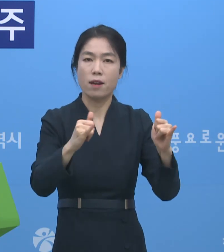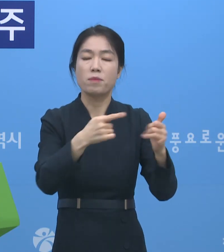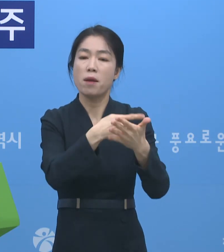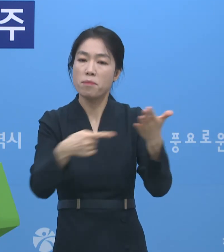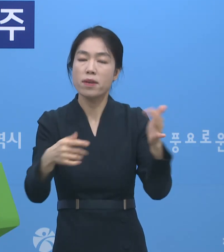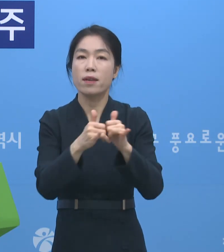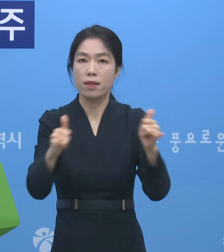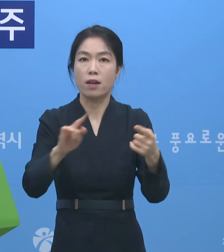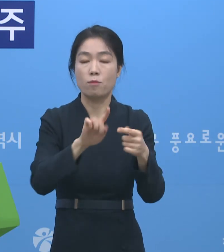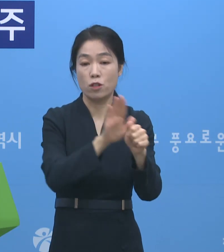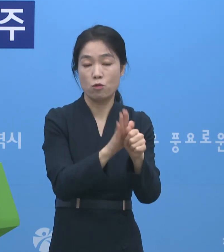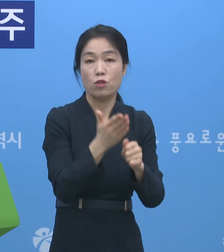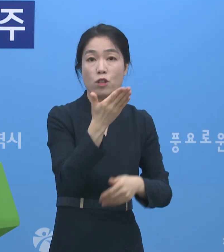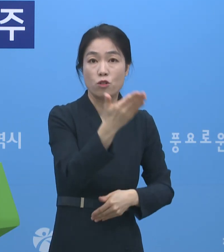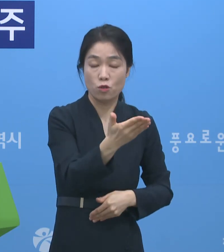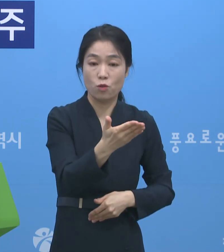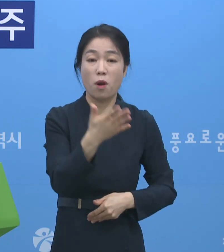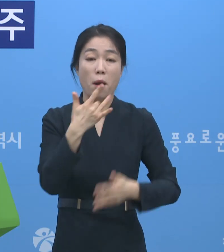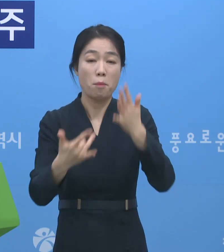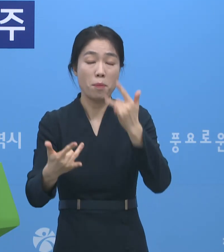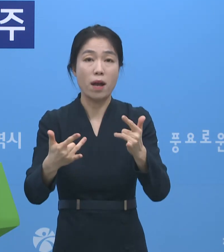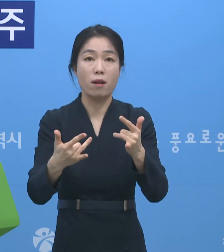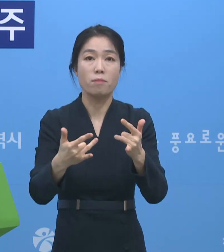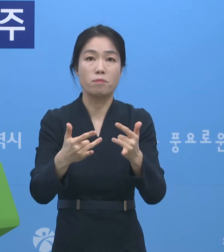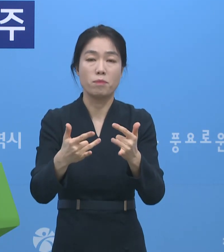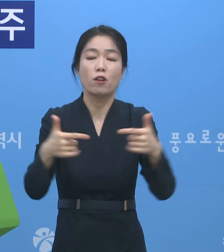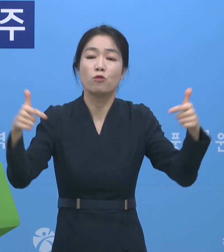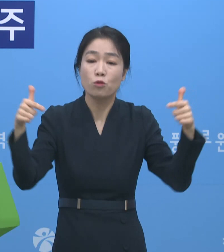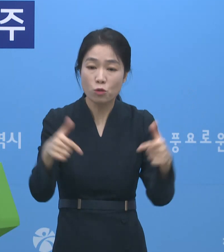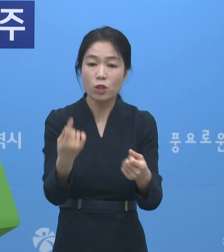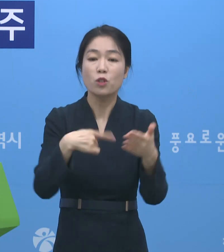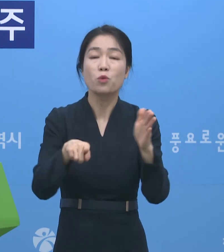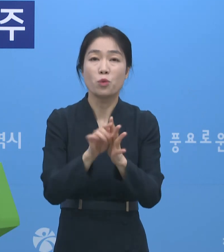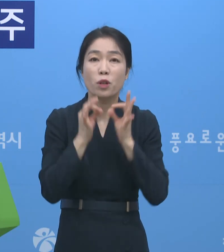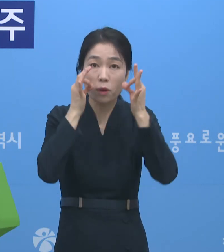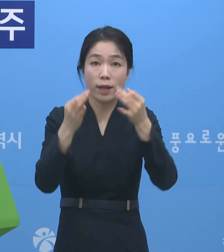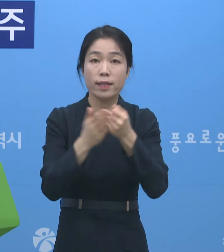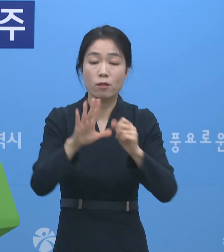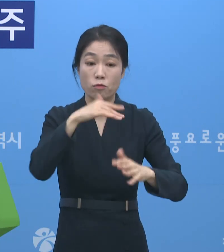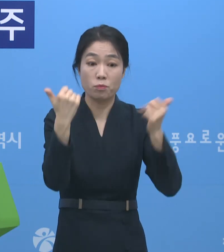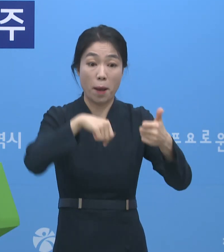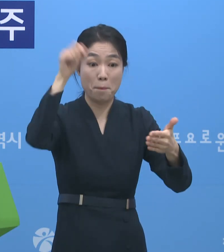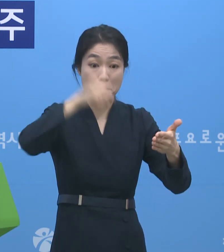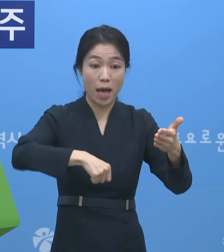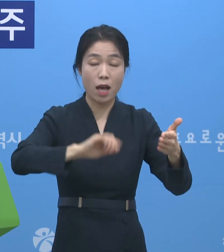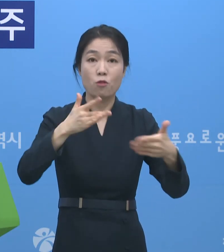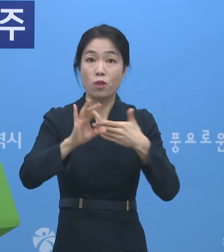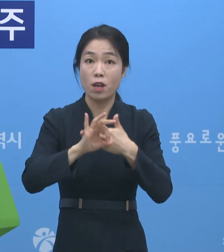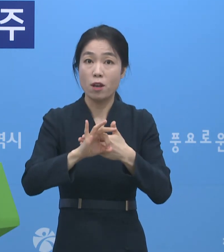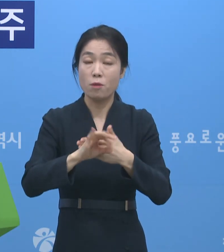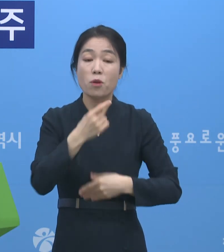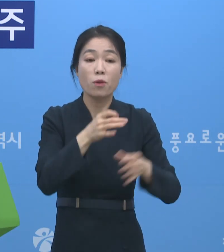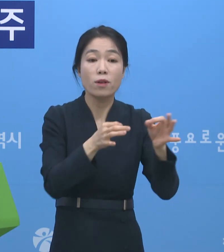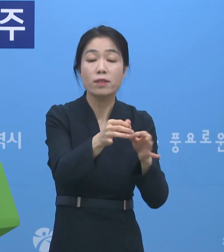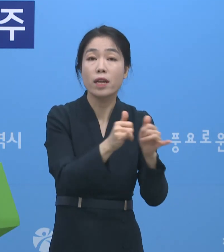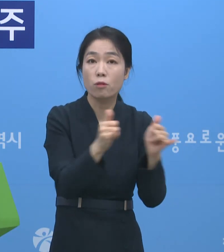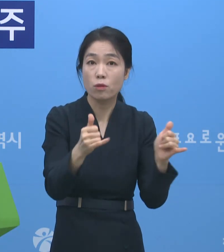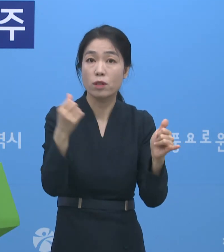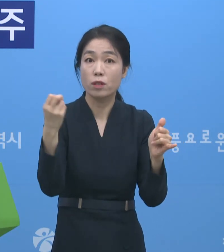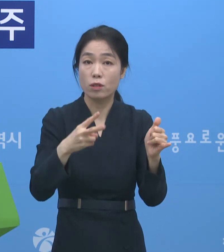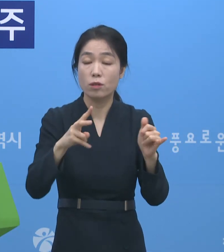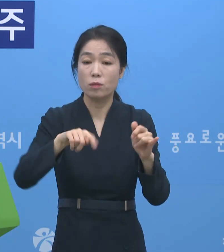피해계층을 지원하면서 사각지대를 최소화하였기 때문에 국회에서 통과되면 우리